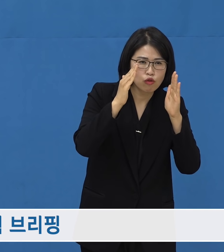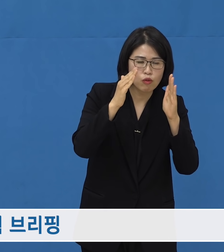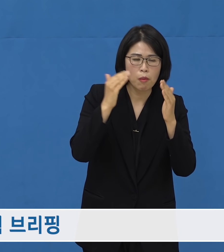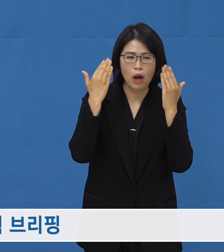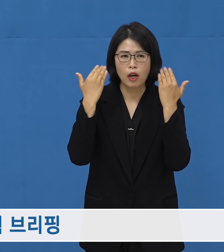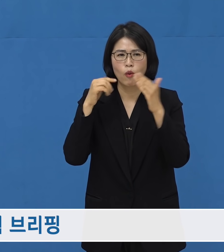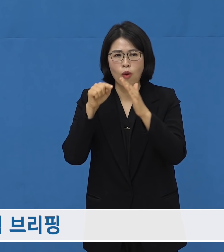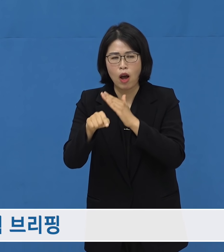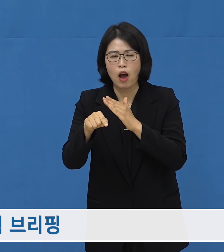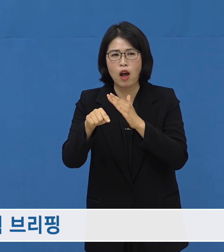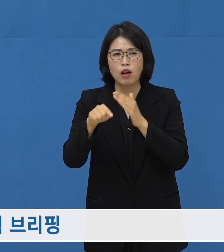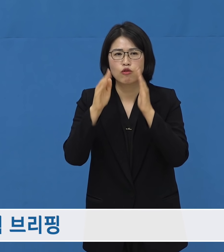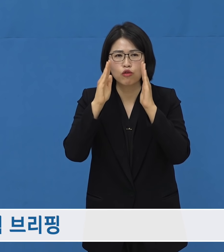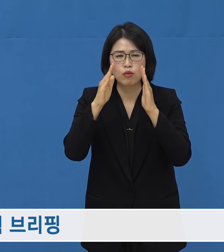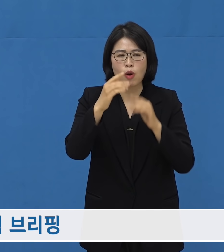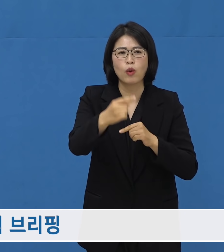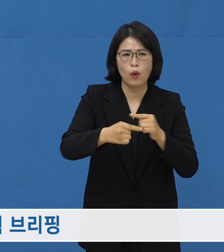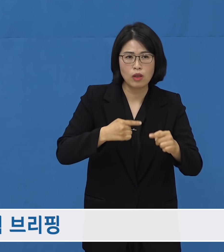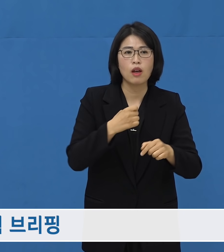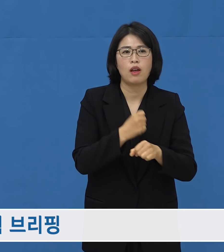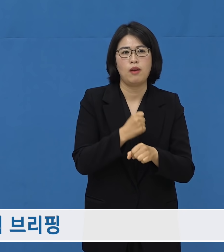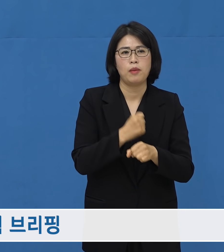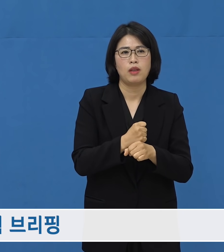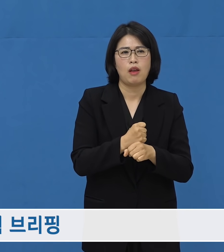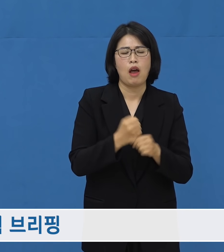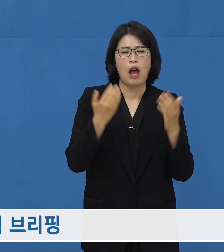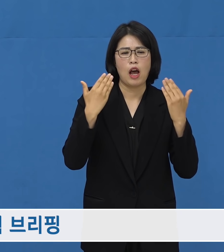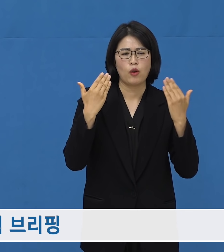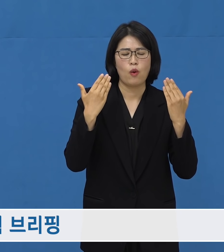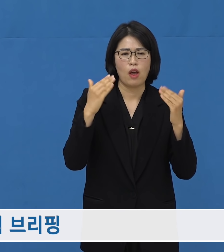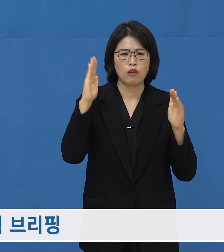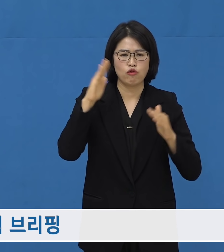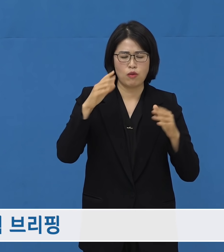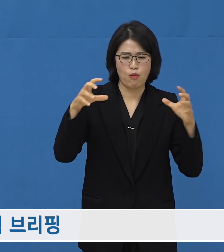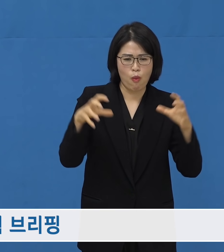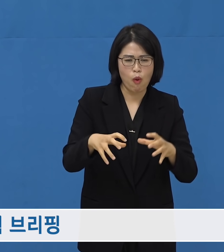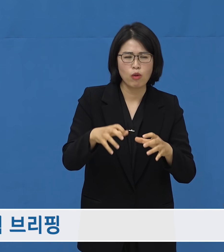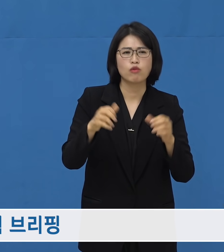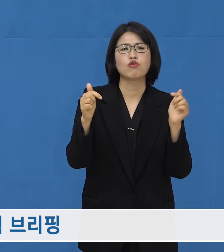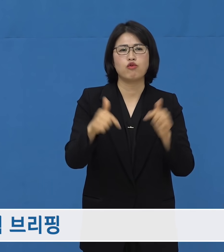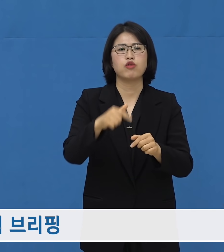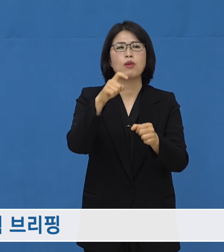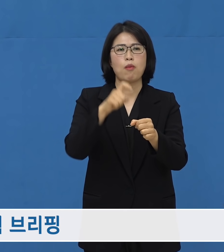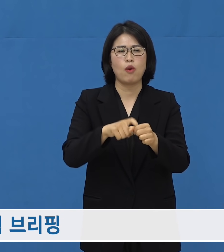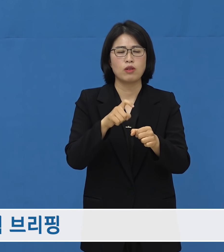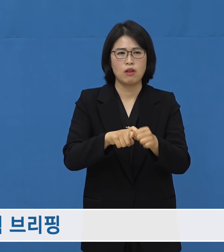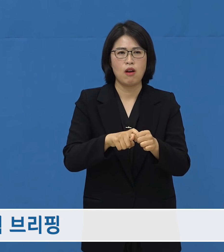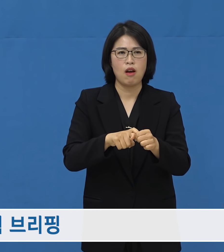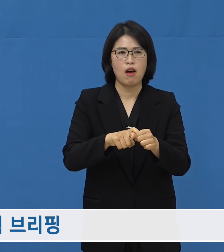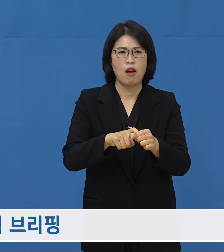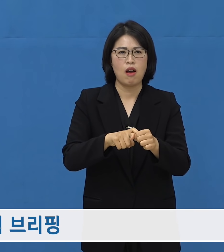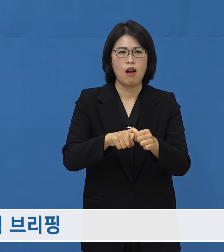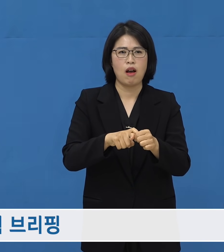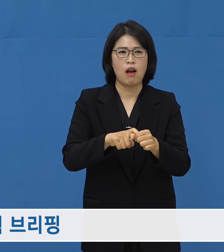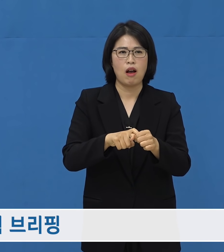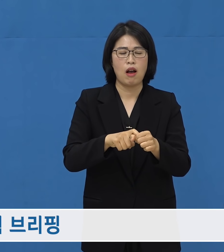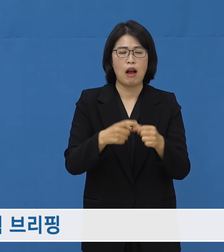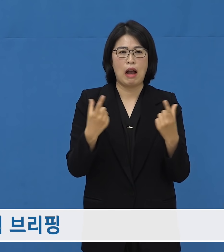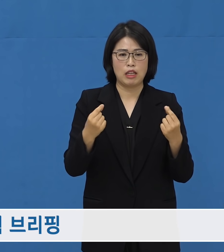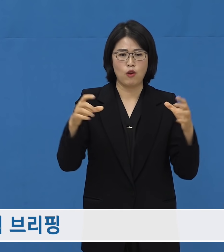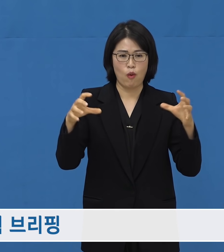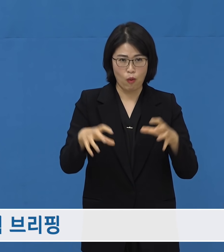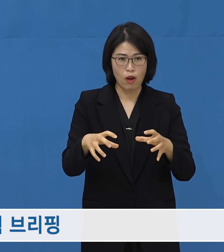받습니다. 학교 내 밀집들을 최소화하기에 동일 학년을 같은 공간에 배치하는 것이